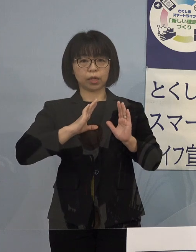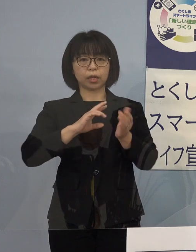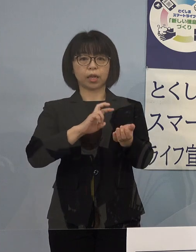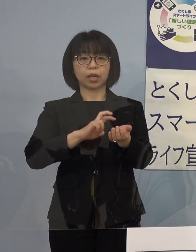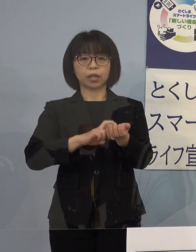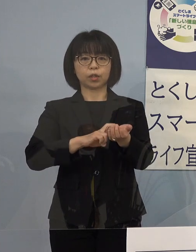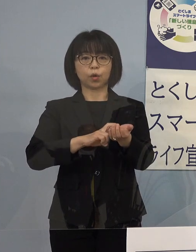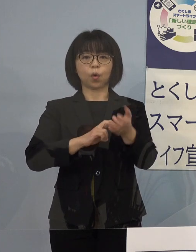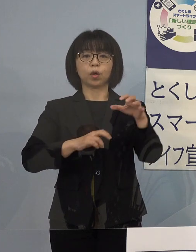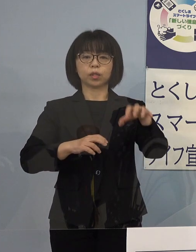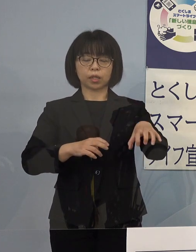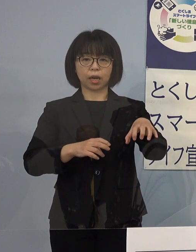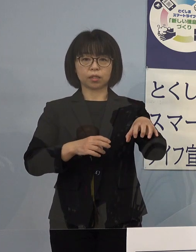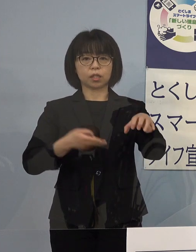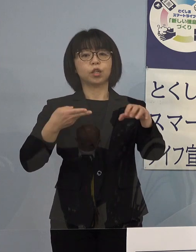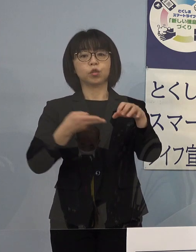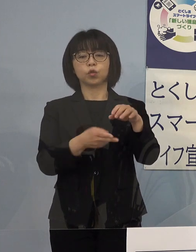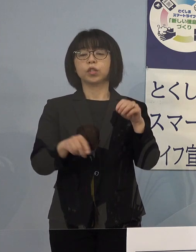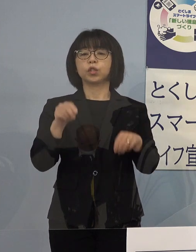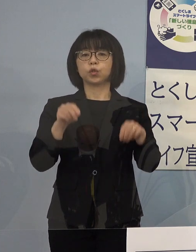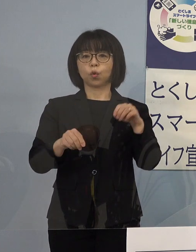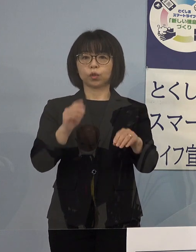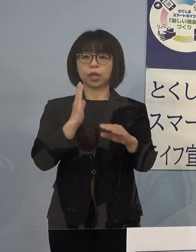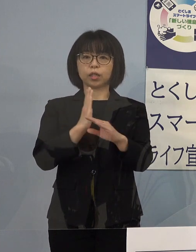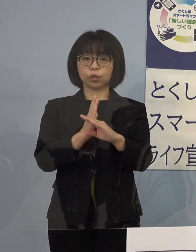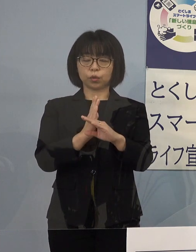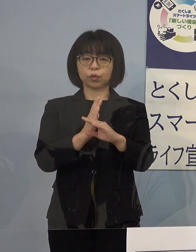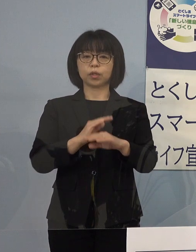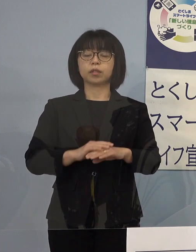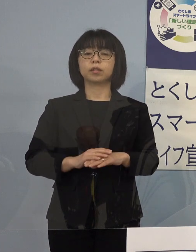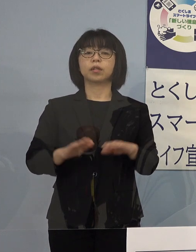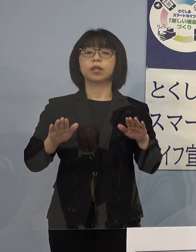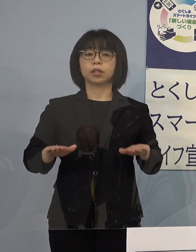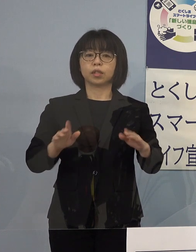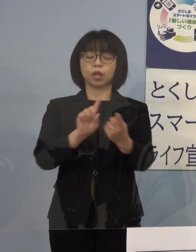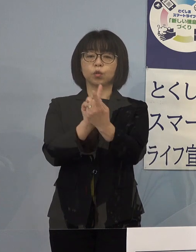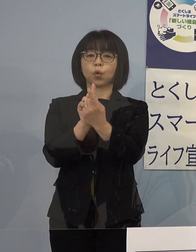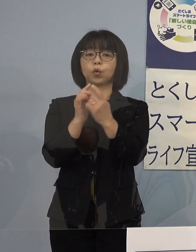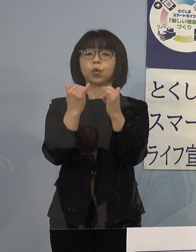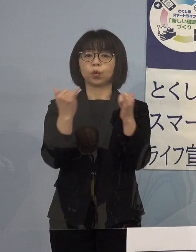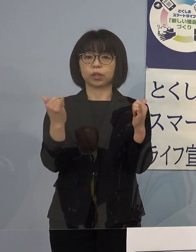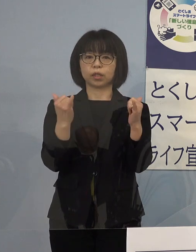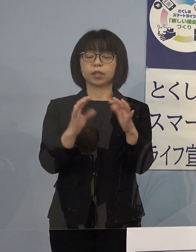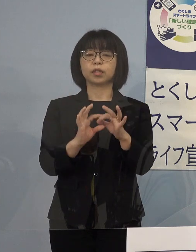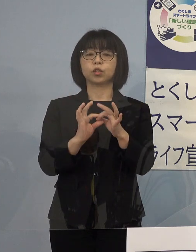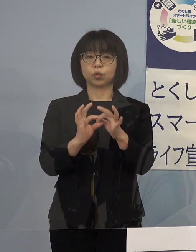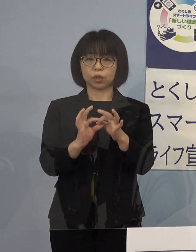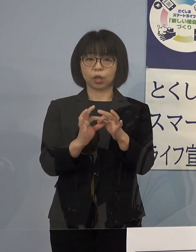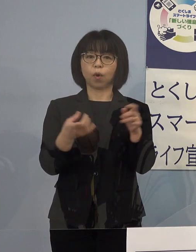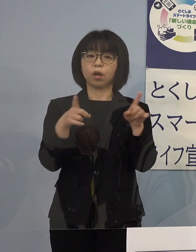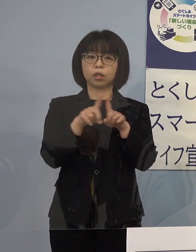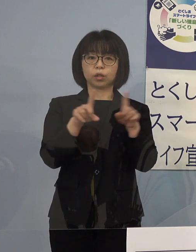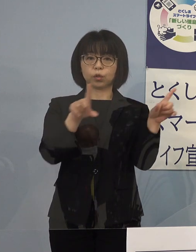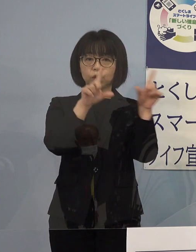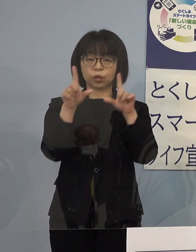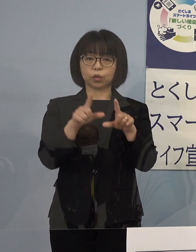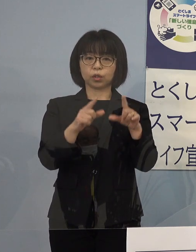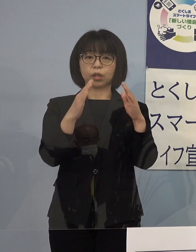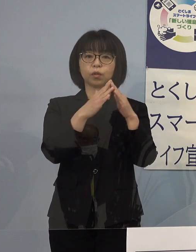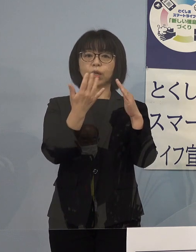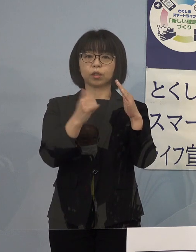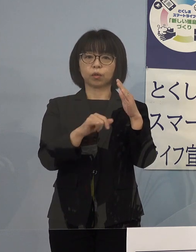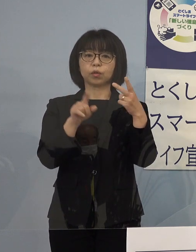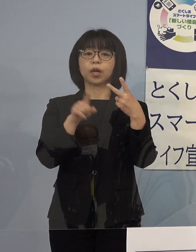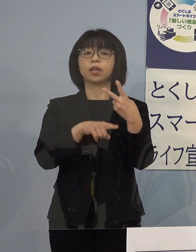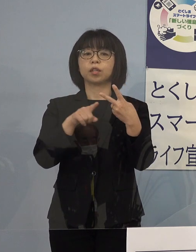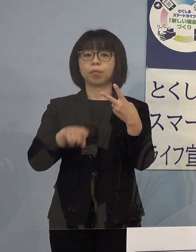院調整中であります。また現時点での濃厚接触者については、同居のご家族2名とな